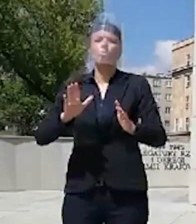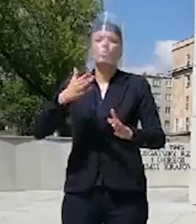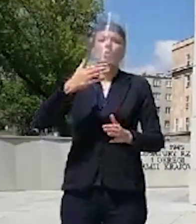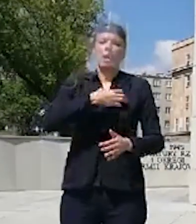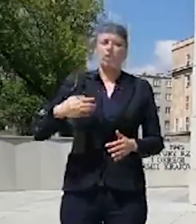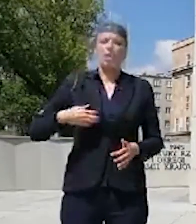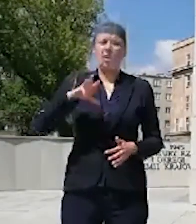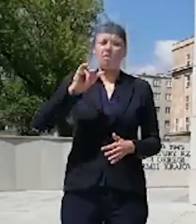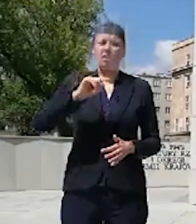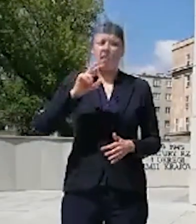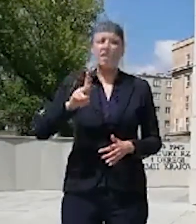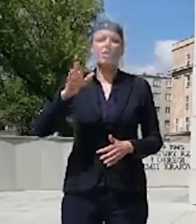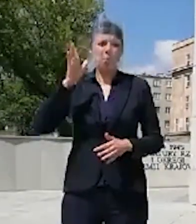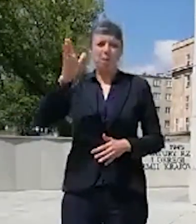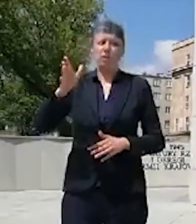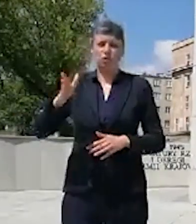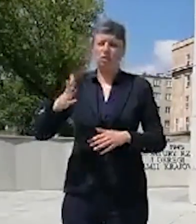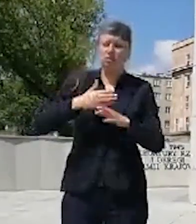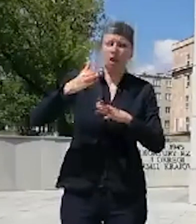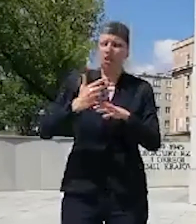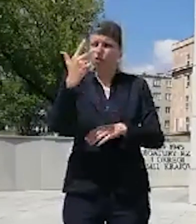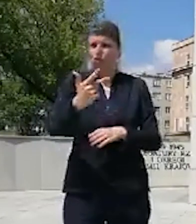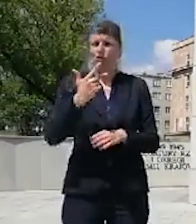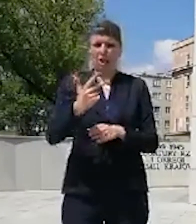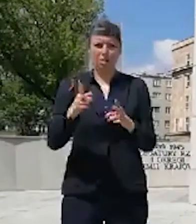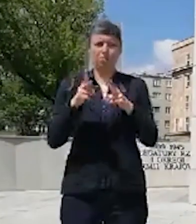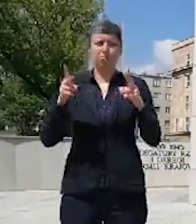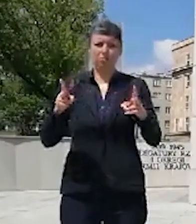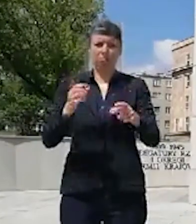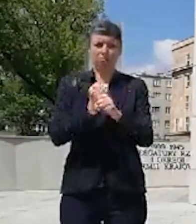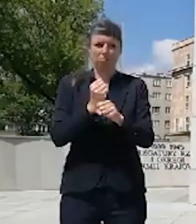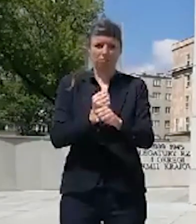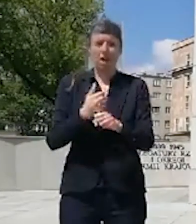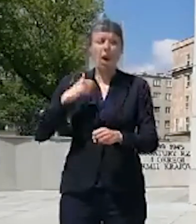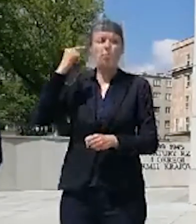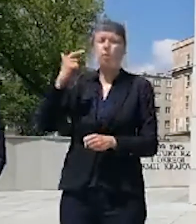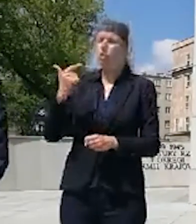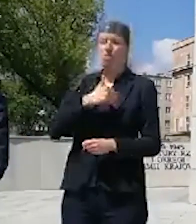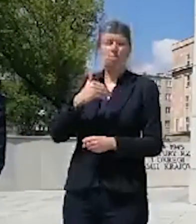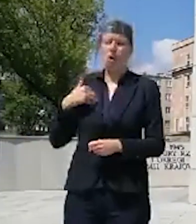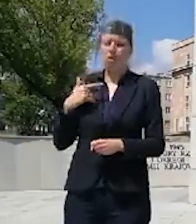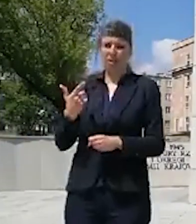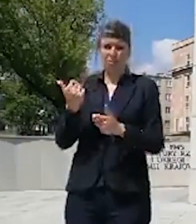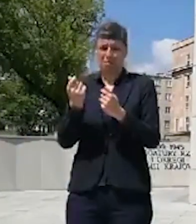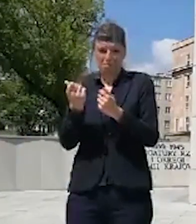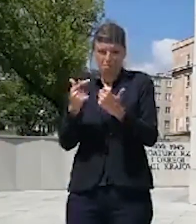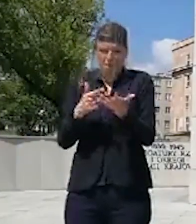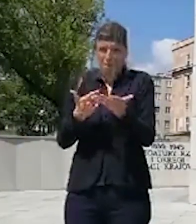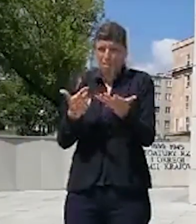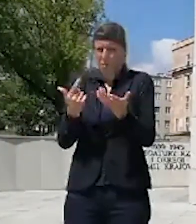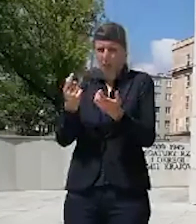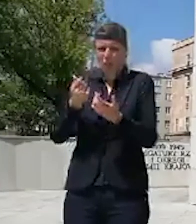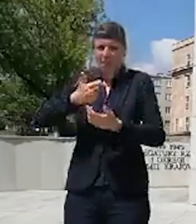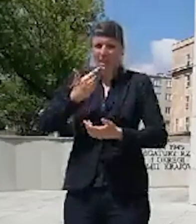szczypać. A ja uważam, że Polski nie stać na to, żeby ktokolwiek z PiS-u rządził jeszcze i betonował ten system przez następne lata.